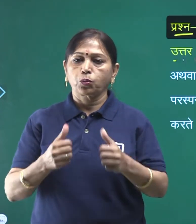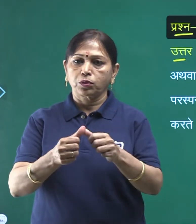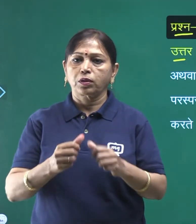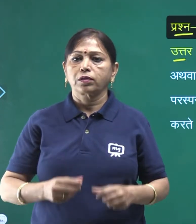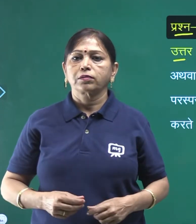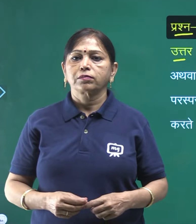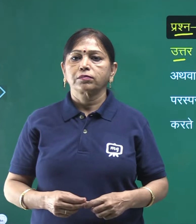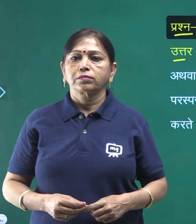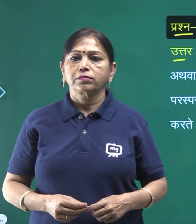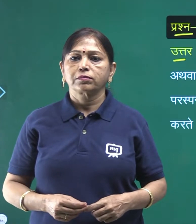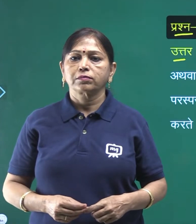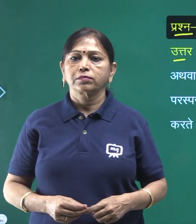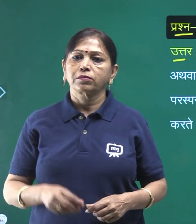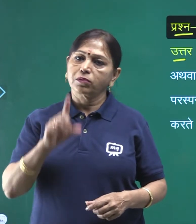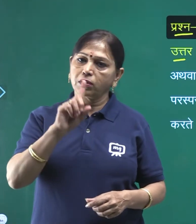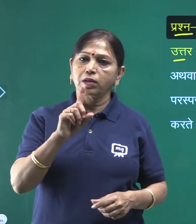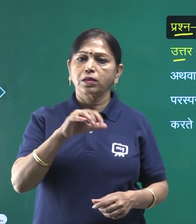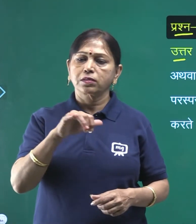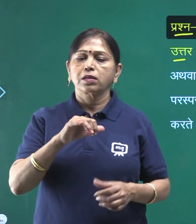उत्तर, एक ही तत्व के